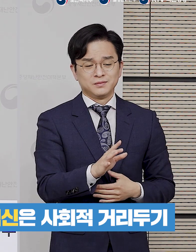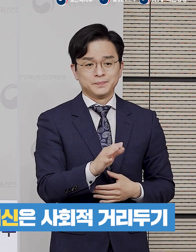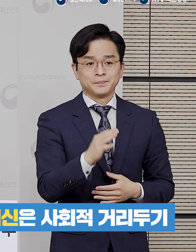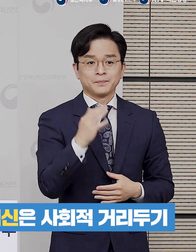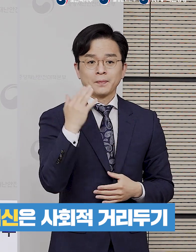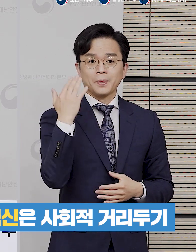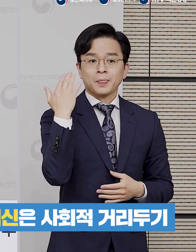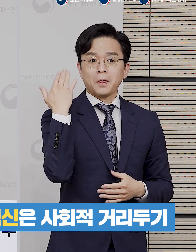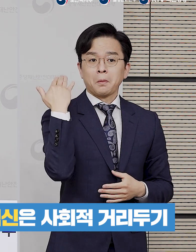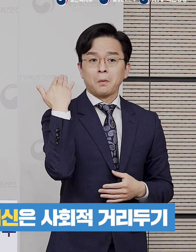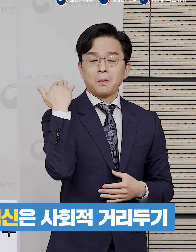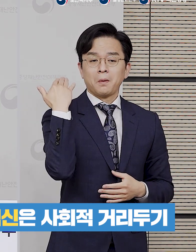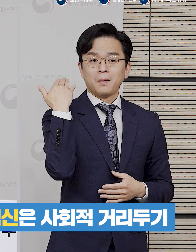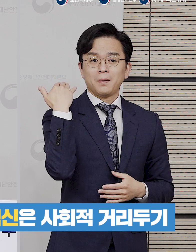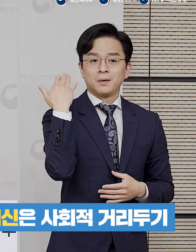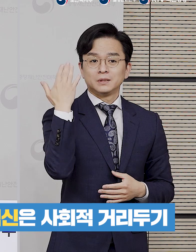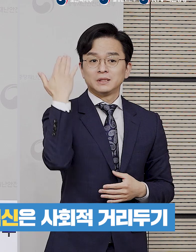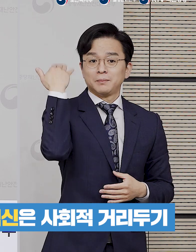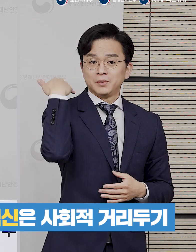것입니다.